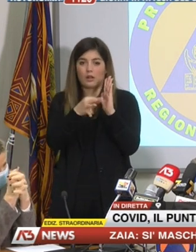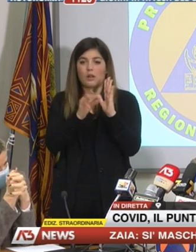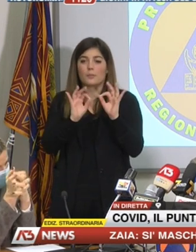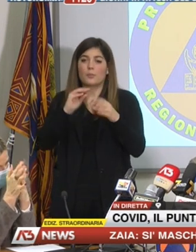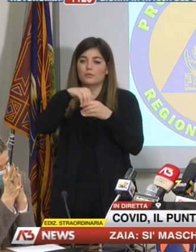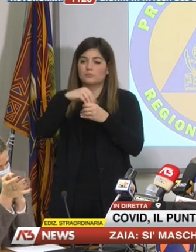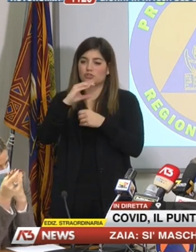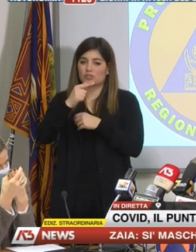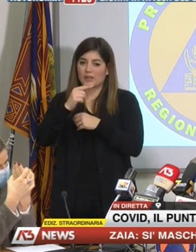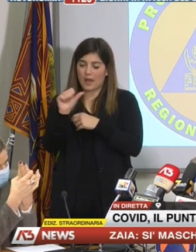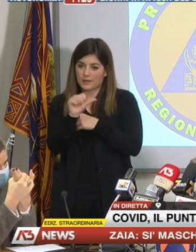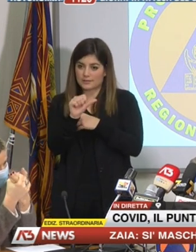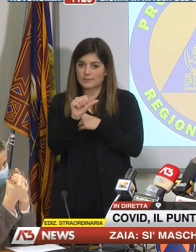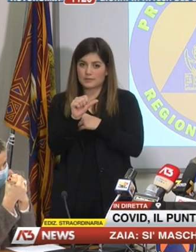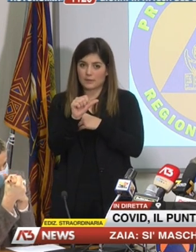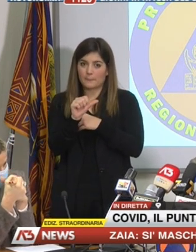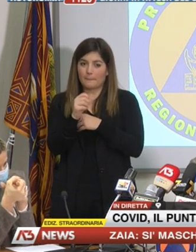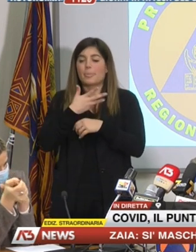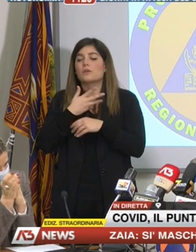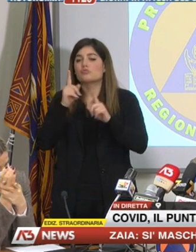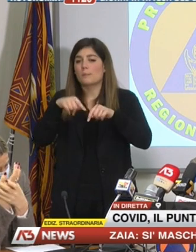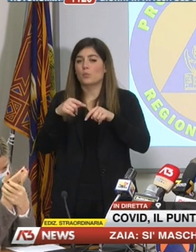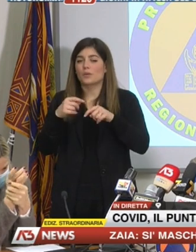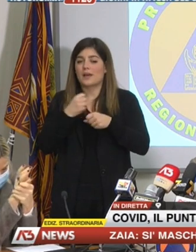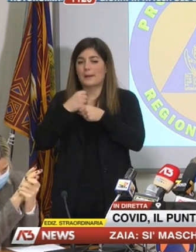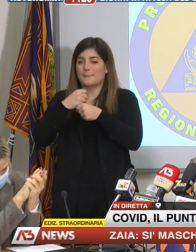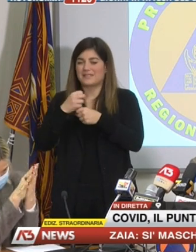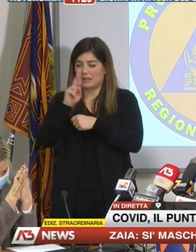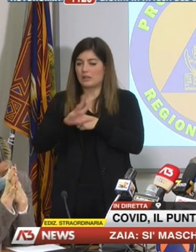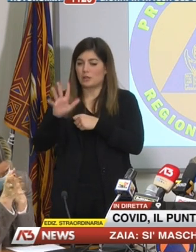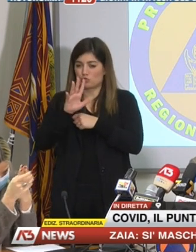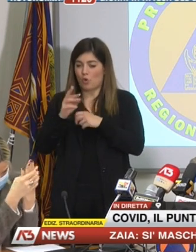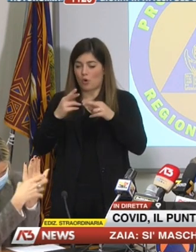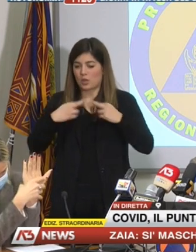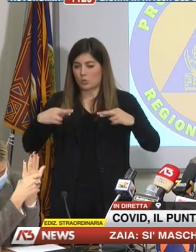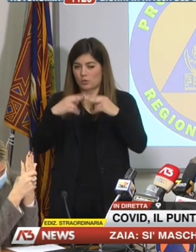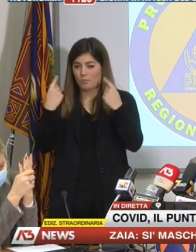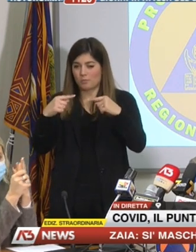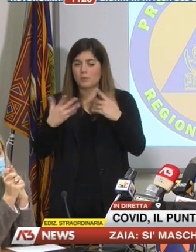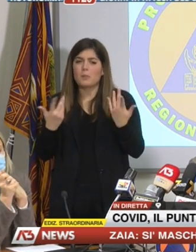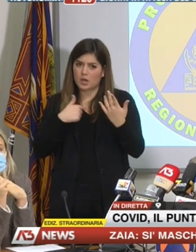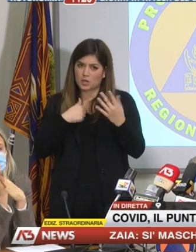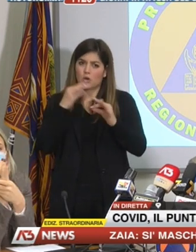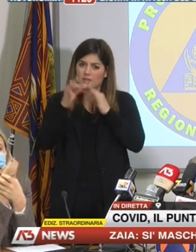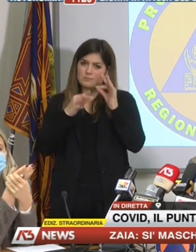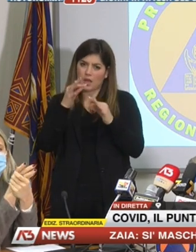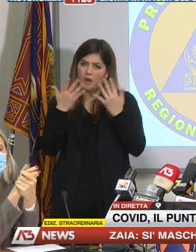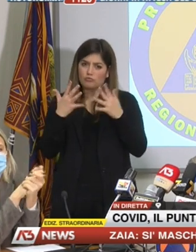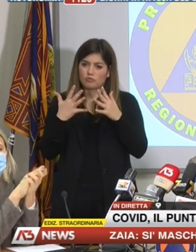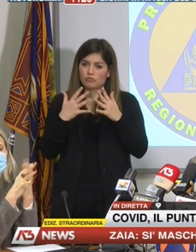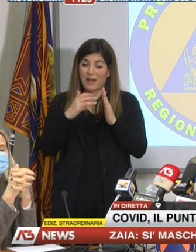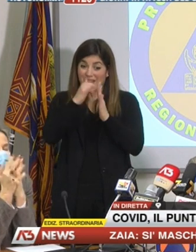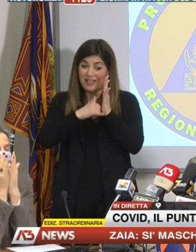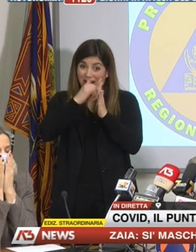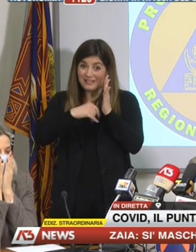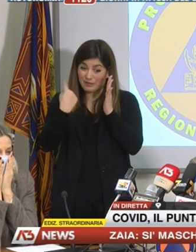CTS è completo, si ritrova poi anche con i rappresentanti della regione. Però io ho anche spiegato che una lettera con quelle firme ha